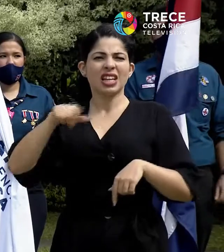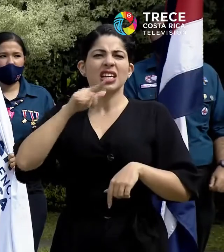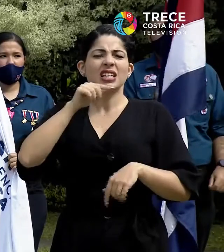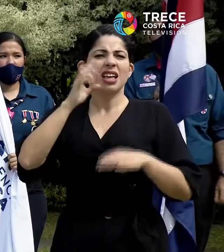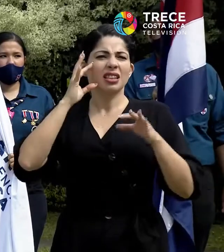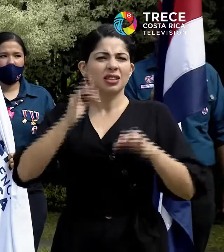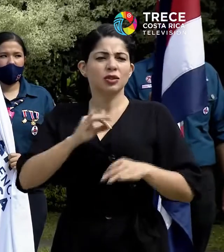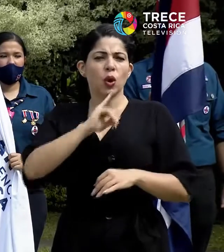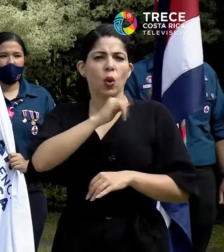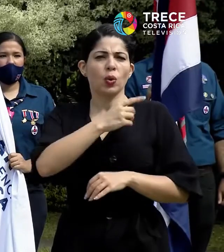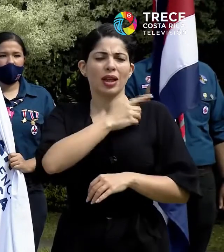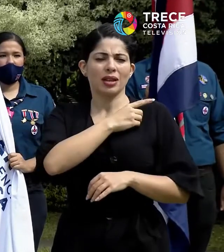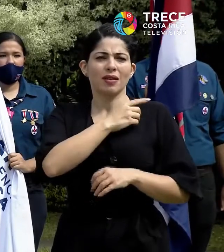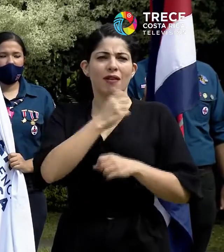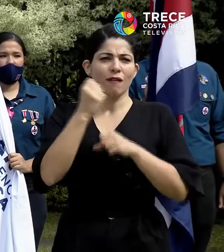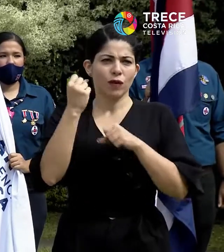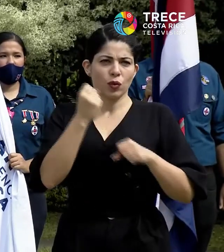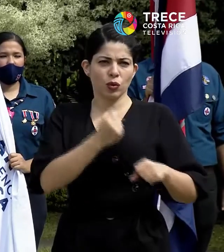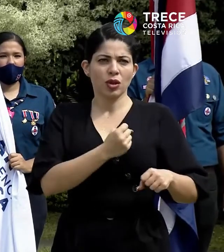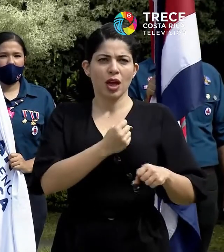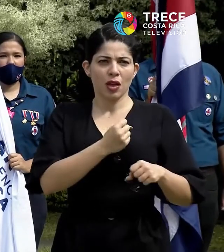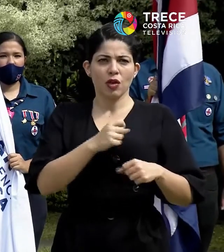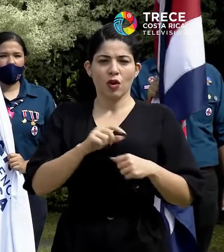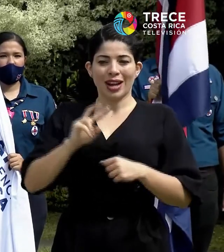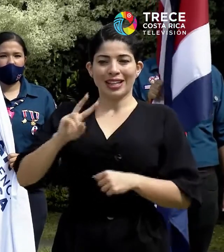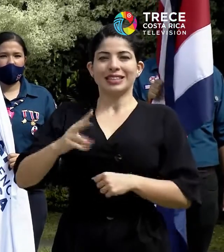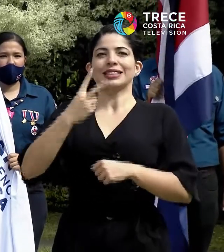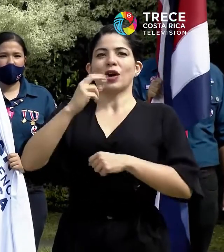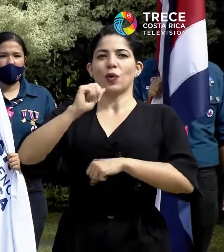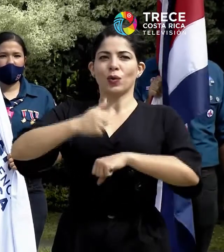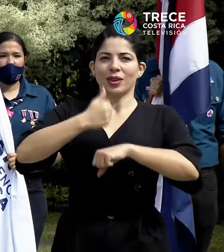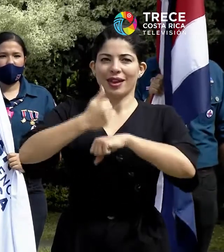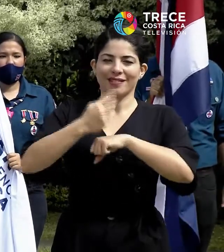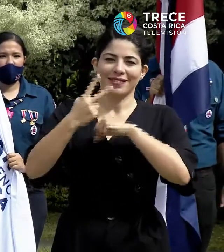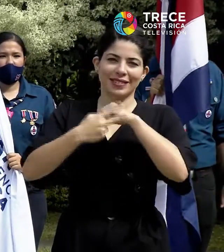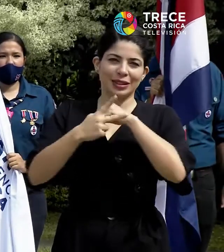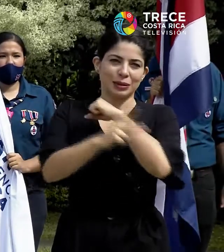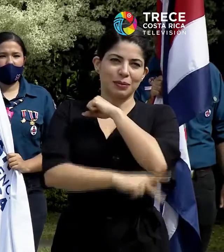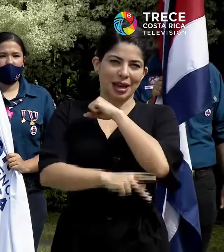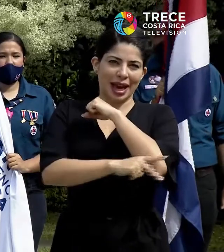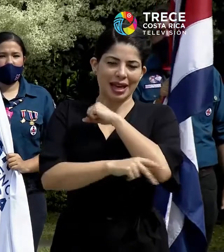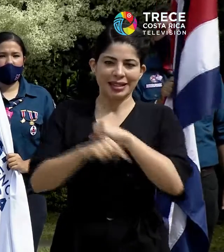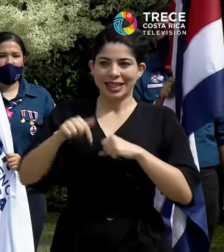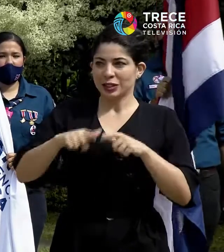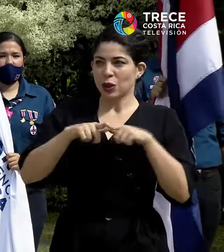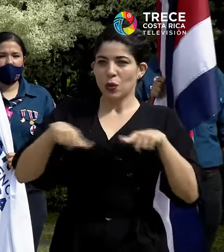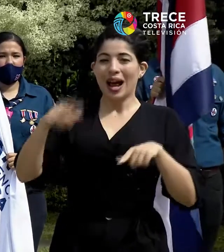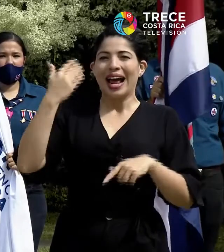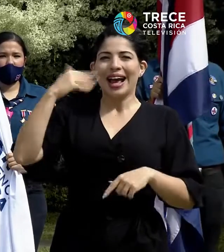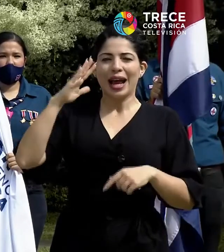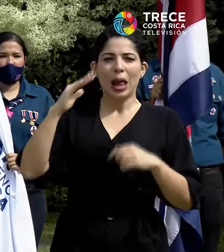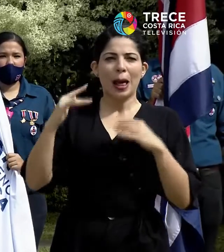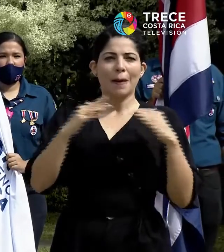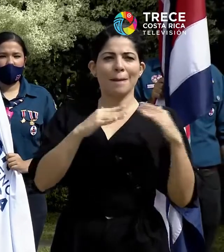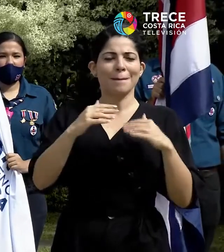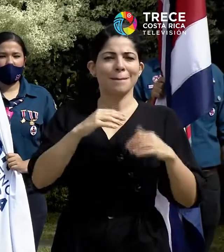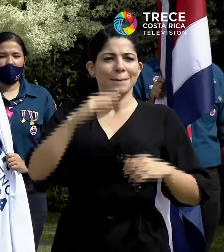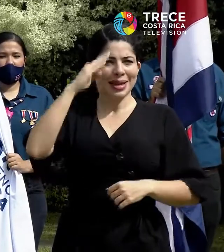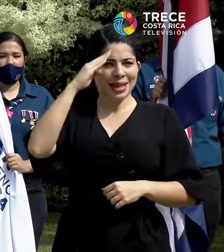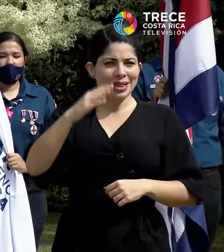República, ilustrada de modo emblemático por la conversión de lo que es este espacio, un cuartel militar, en una